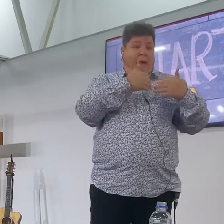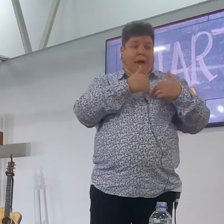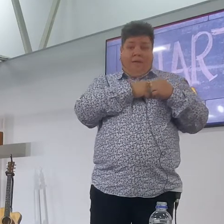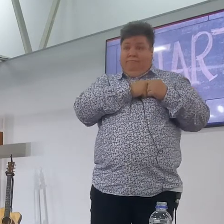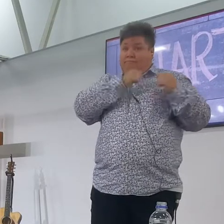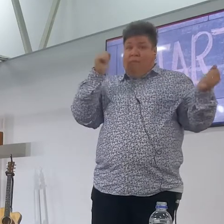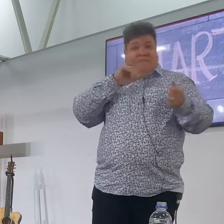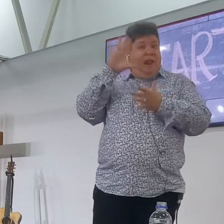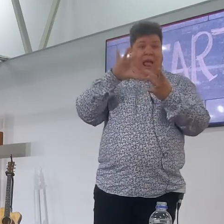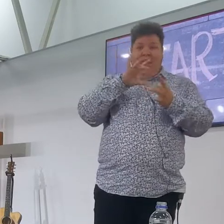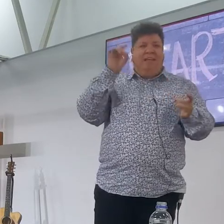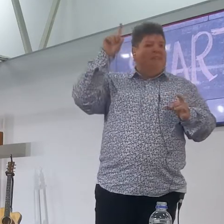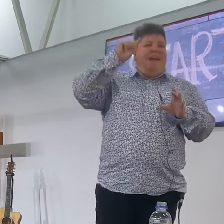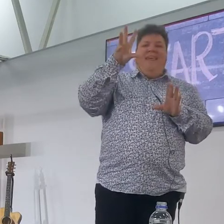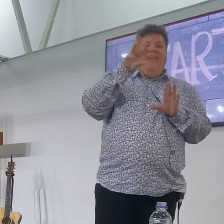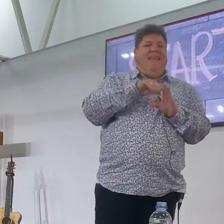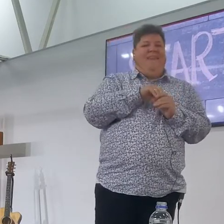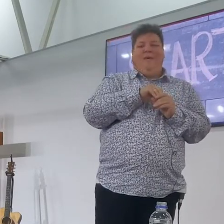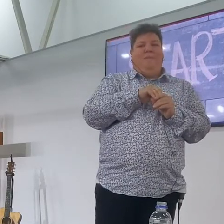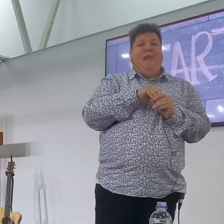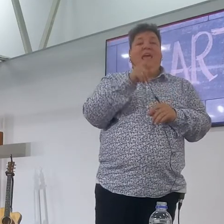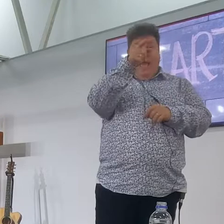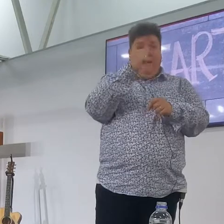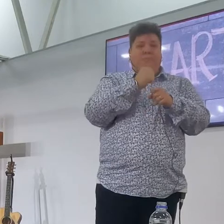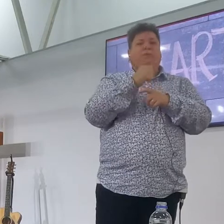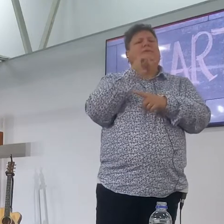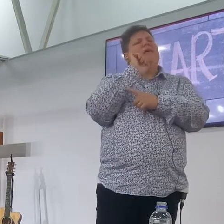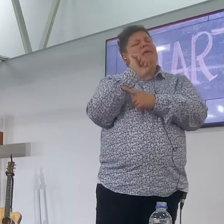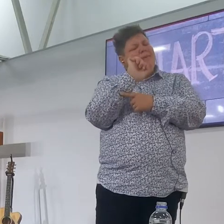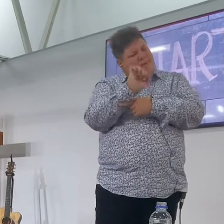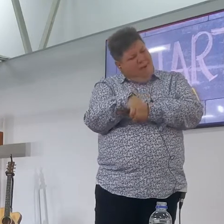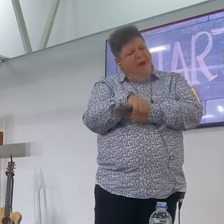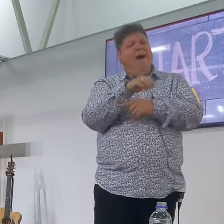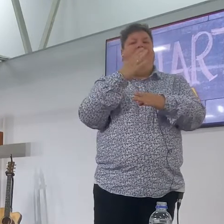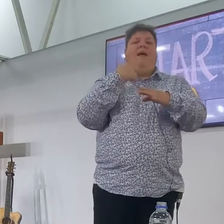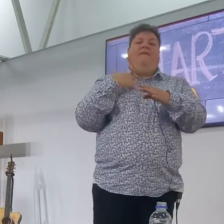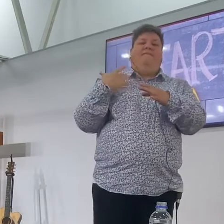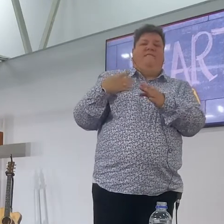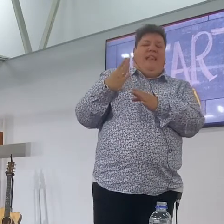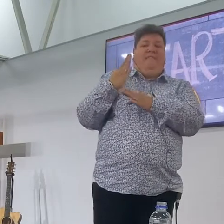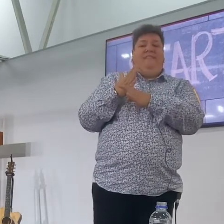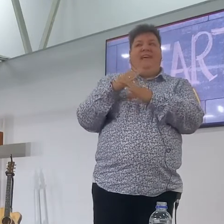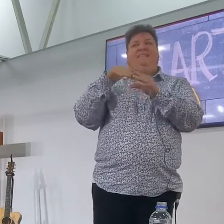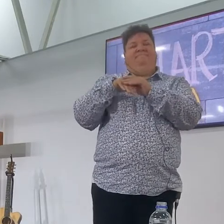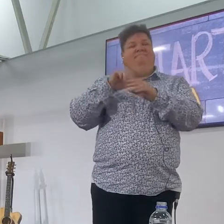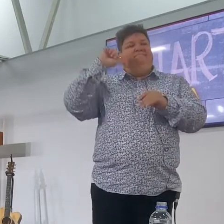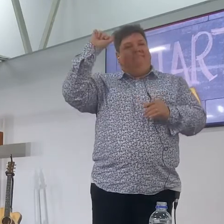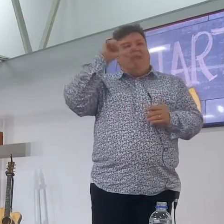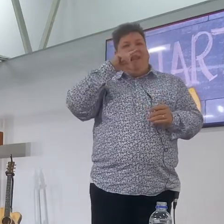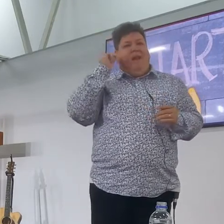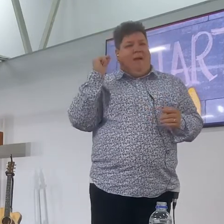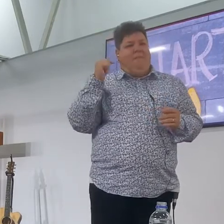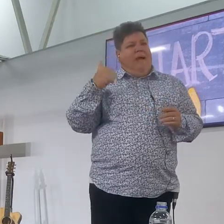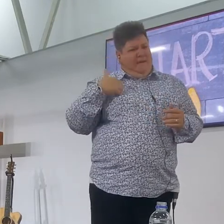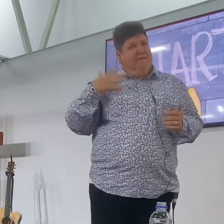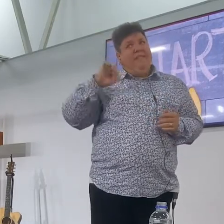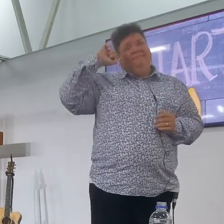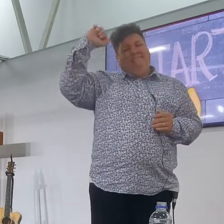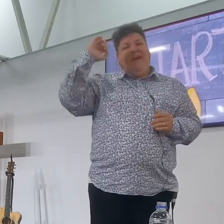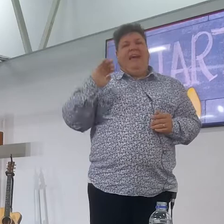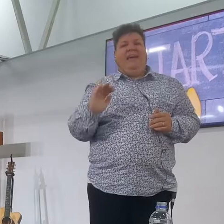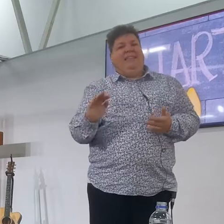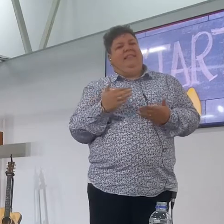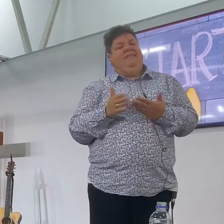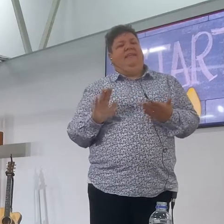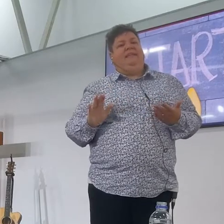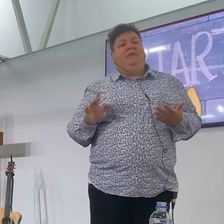nie. Hierdie is die beginpunt. Ek moet ja sê vir die werking van die Heilige Gees om my te wederbaar en om my 'n kind van God te maak, want anders gaan